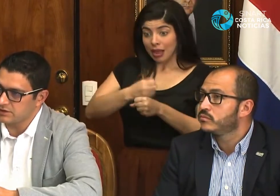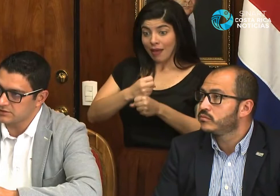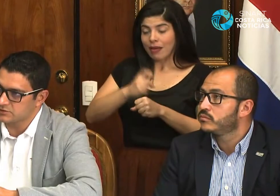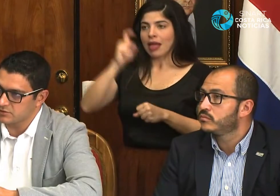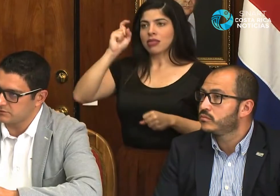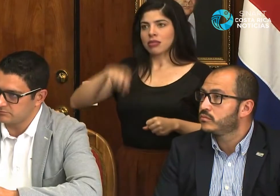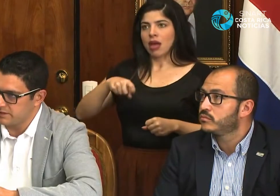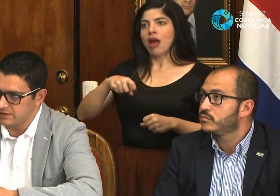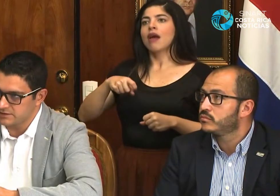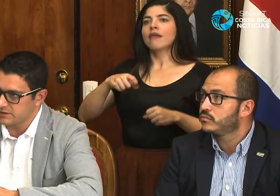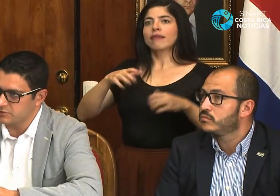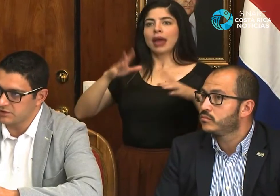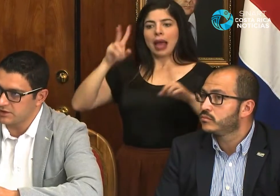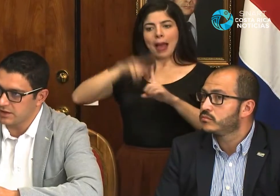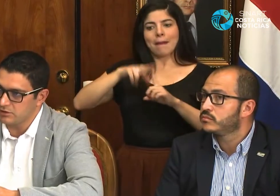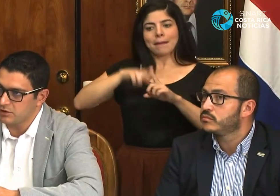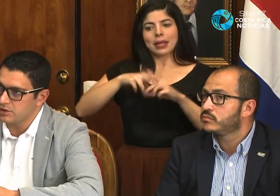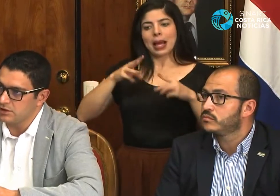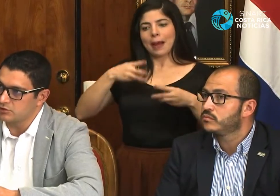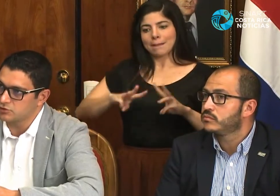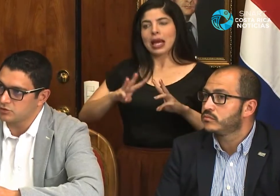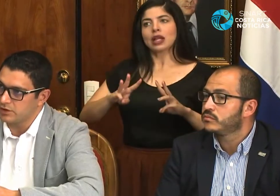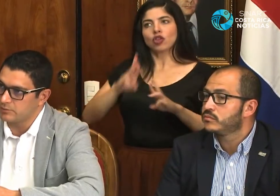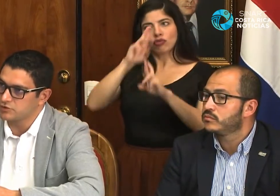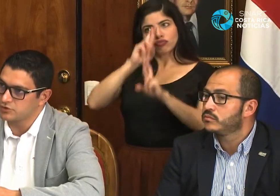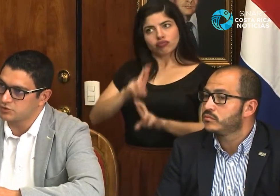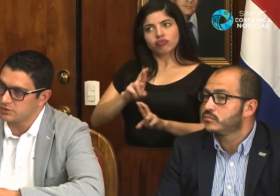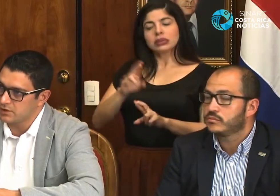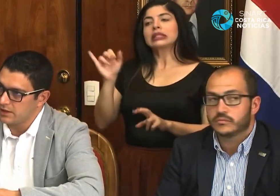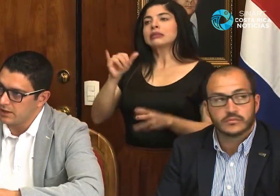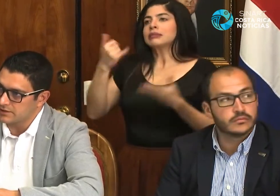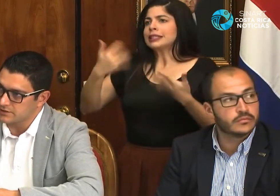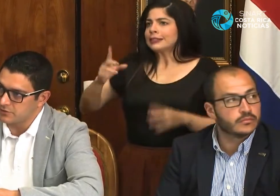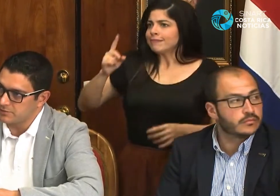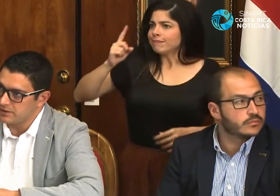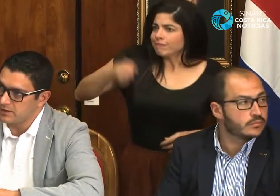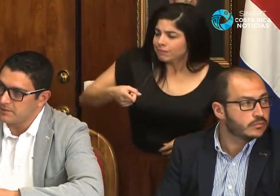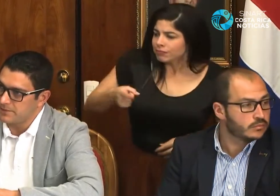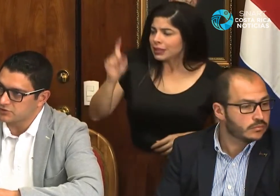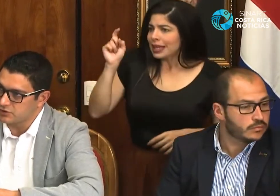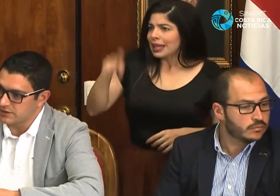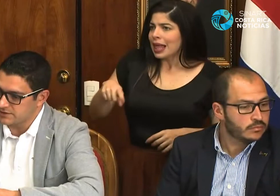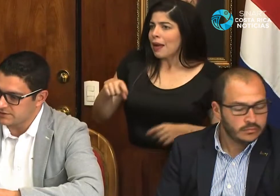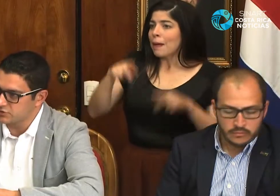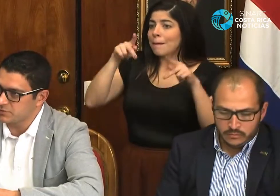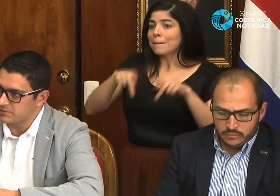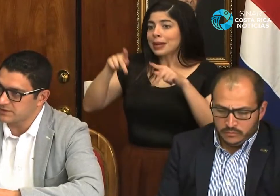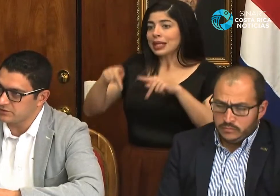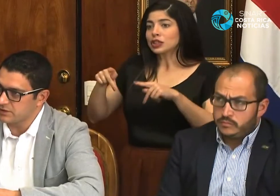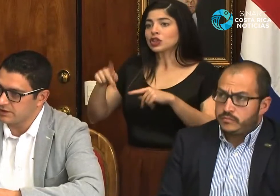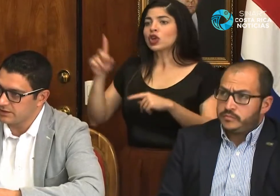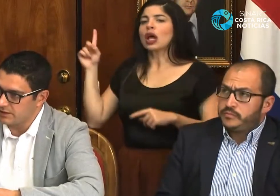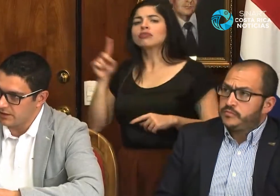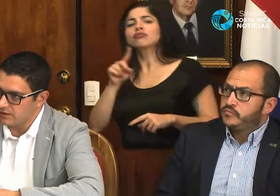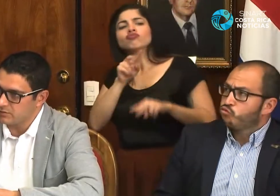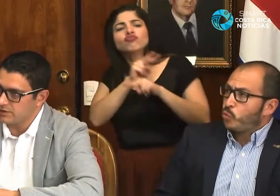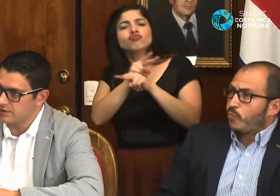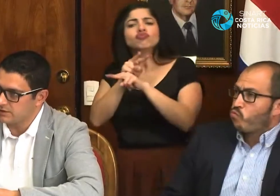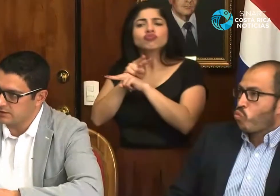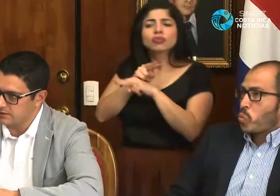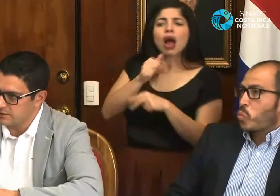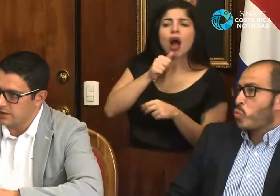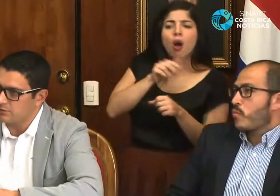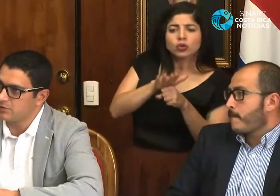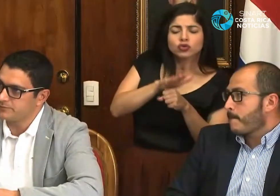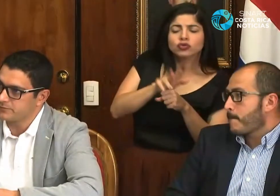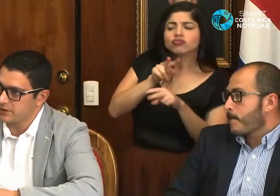guardar todas las medidas que ya hemos indicado, incluso hemos instruido a que se formen personas que estén supervisando, que haya agua, que